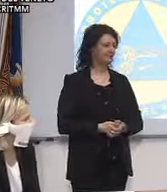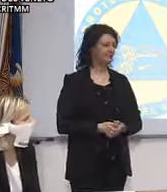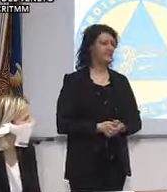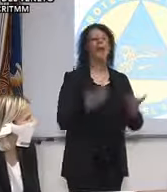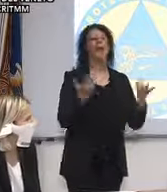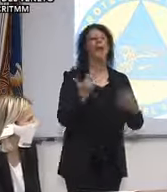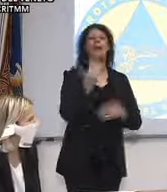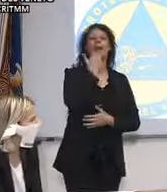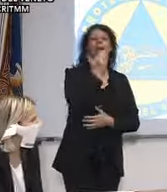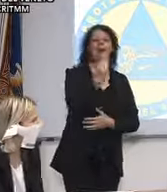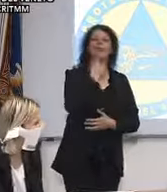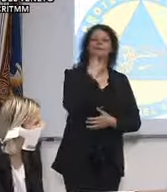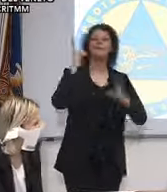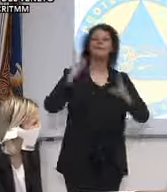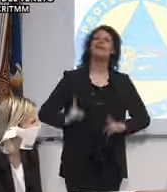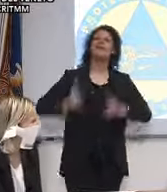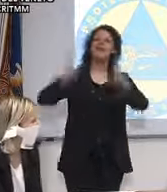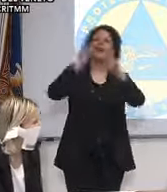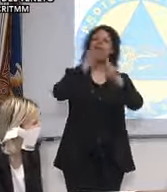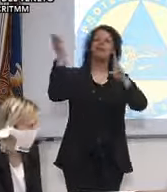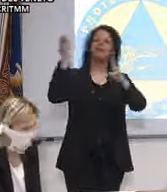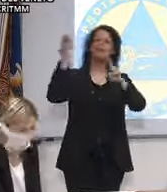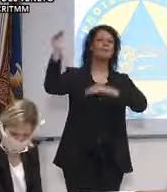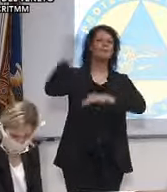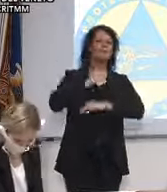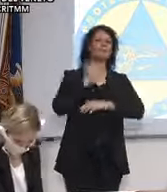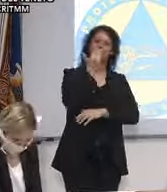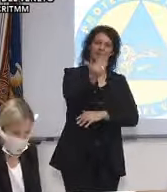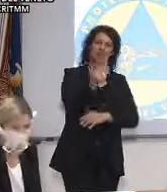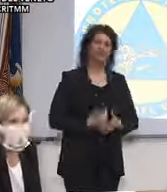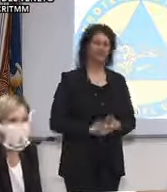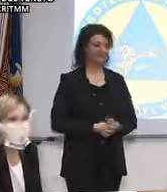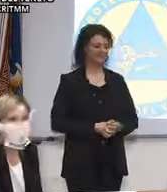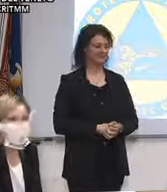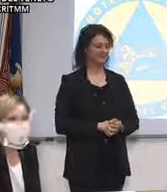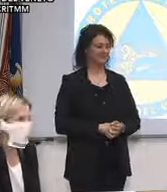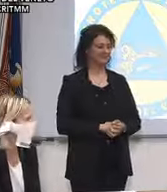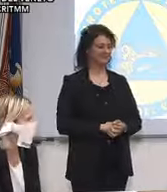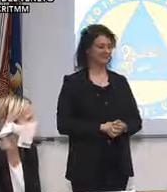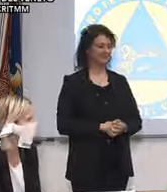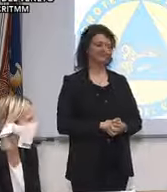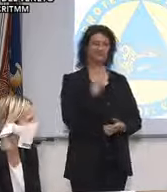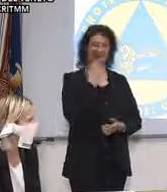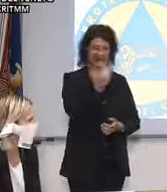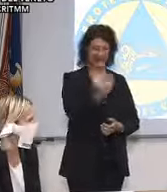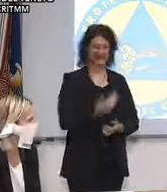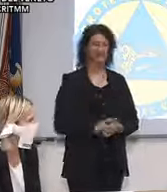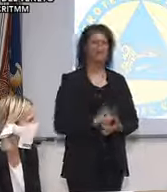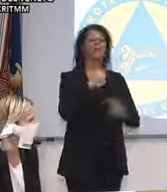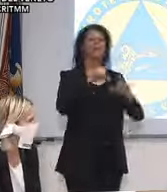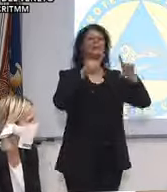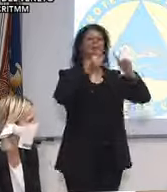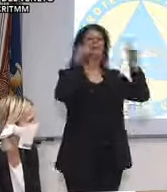Ringrazio gli inquilini del palazzo che mi mandano un messaggio. Grazie. Un ringraziamento.